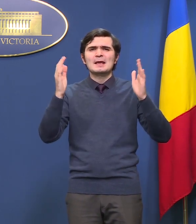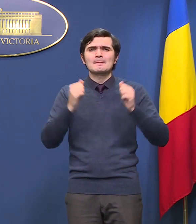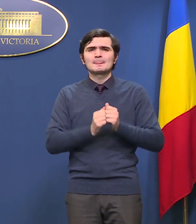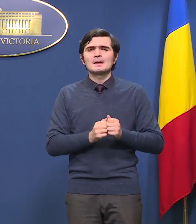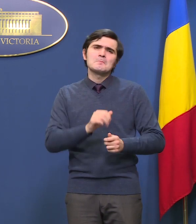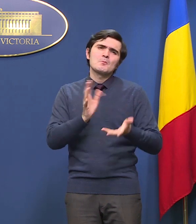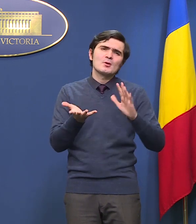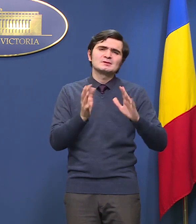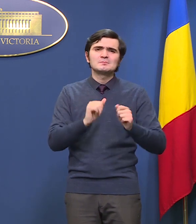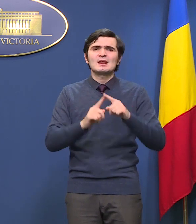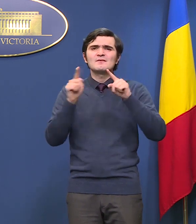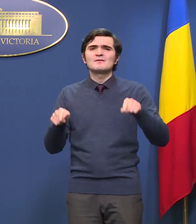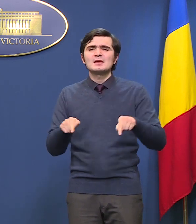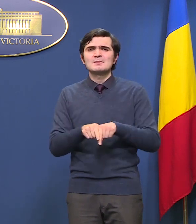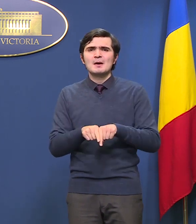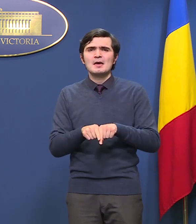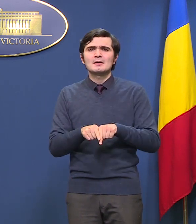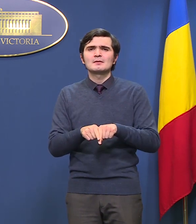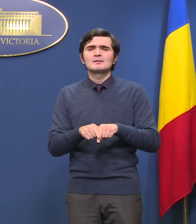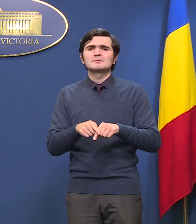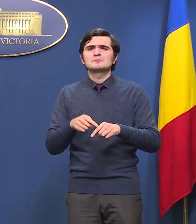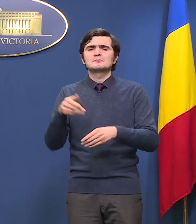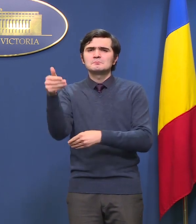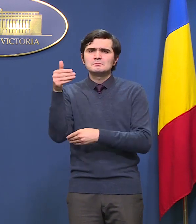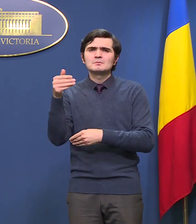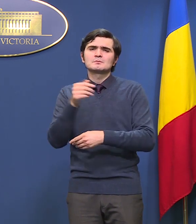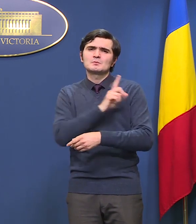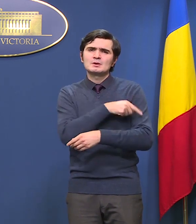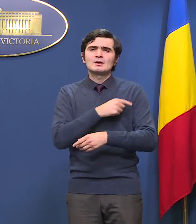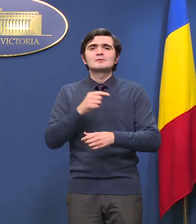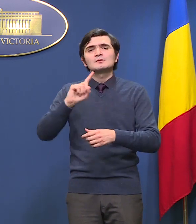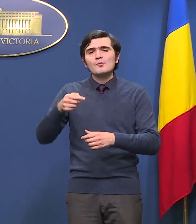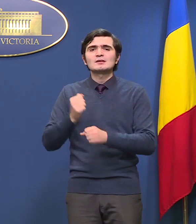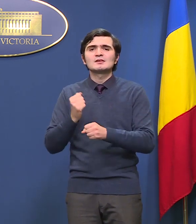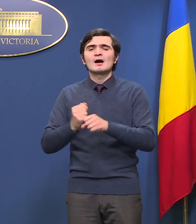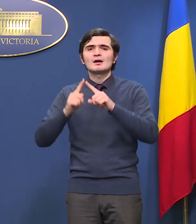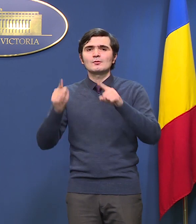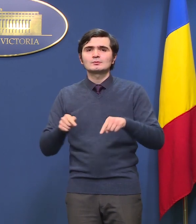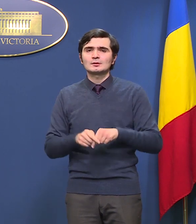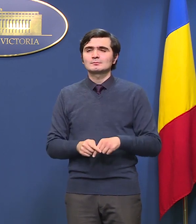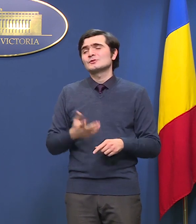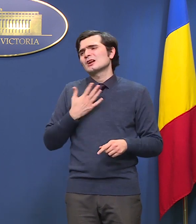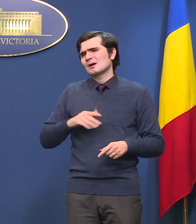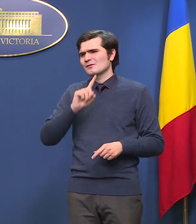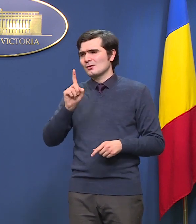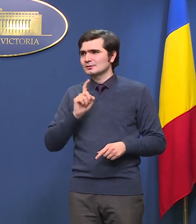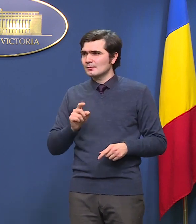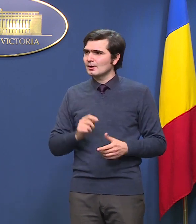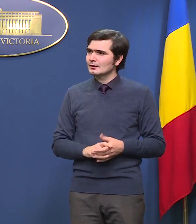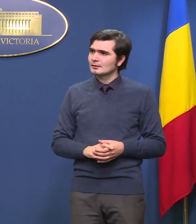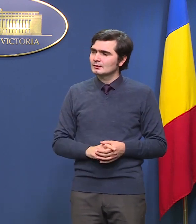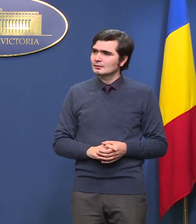astfel de PCR-uri și de kituri de testare să aibă posibilitatea să facă contract. Dacă mai permiteți o întrebare referitor